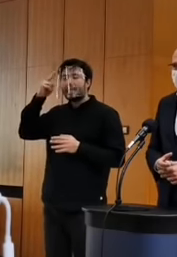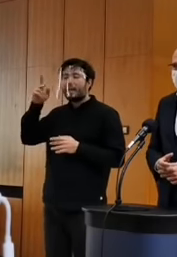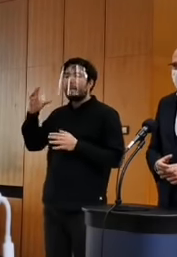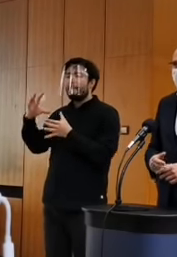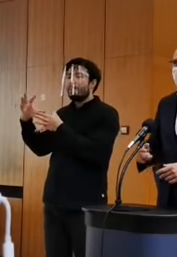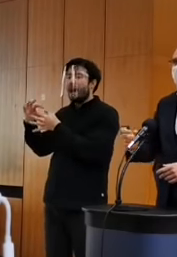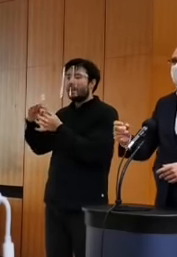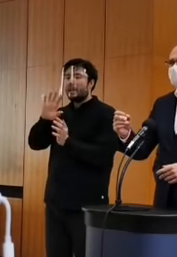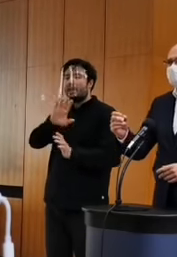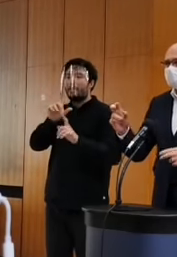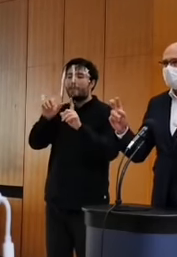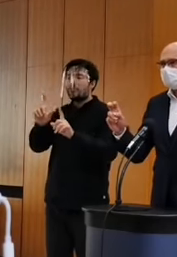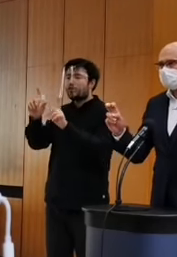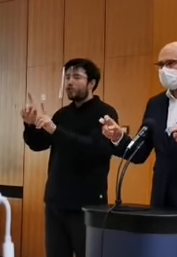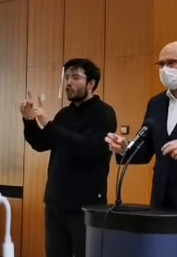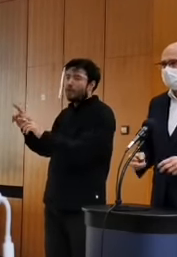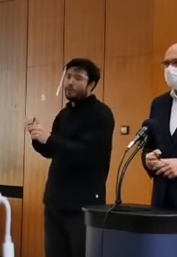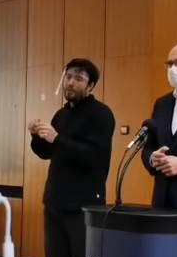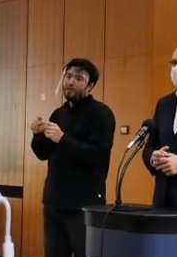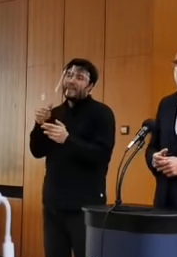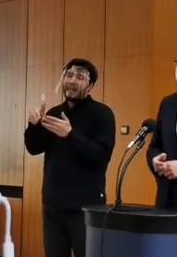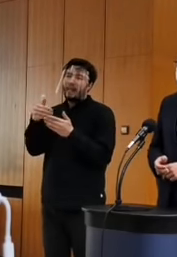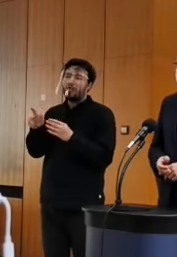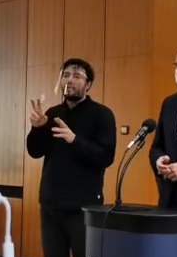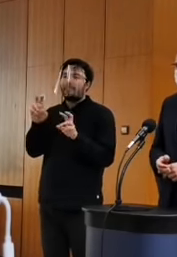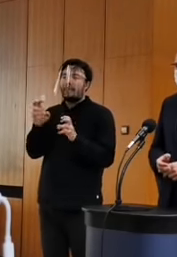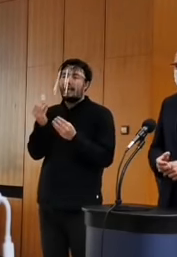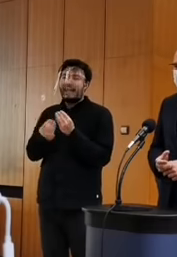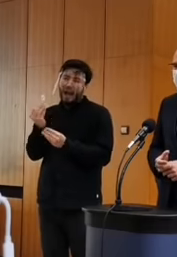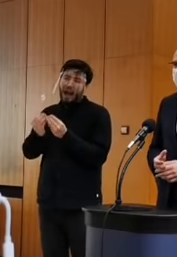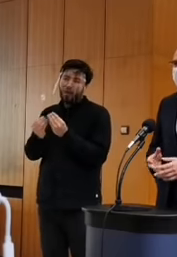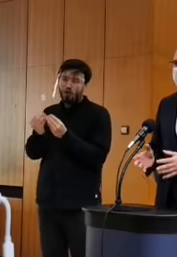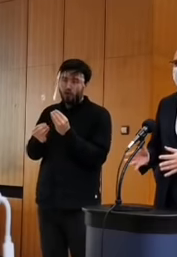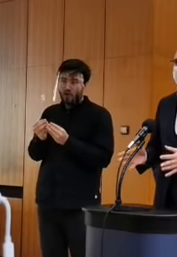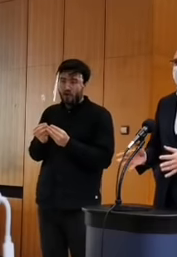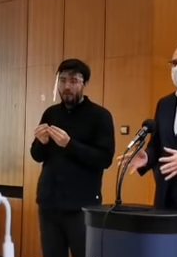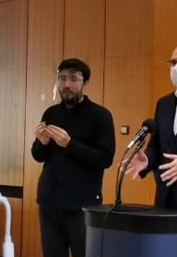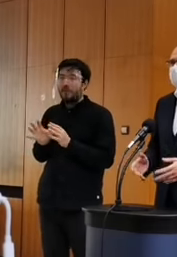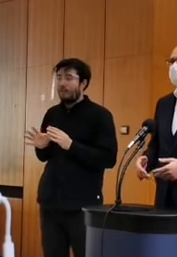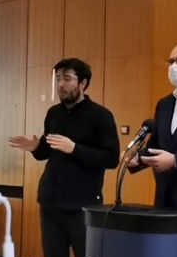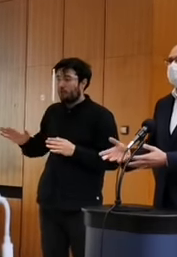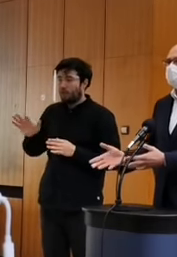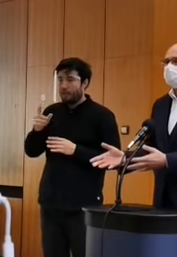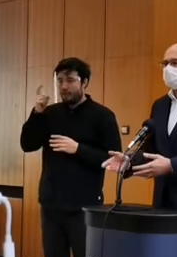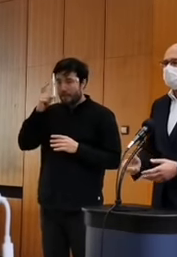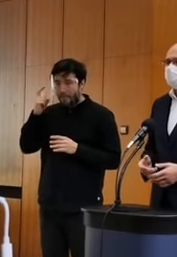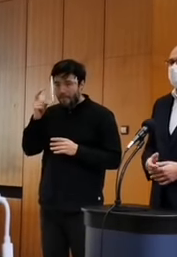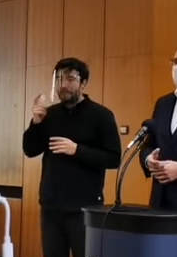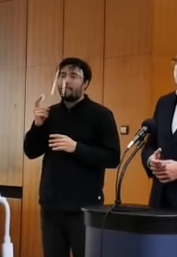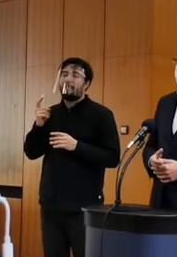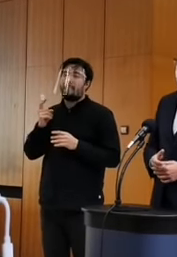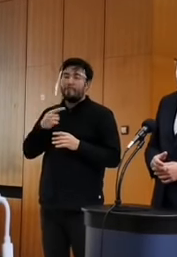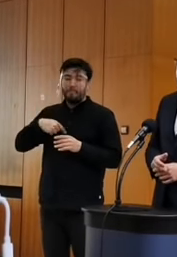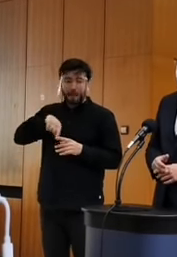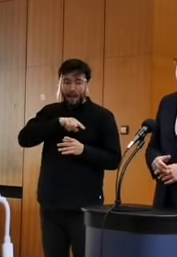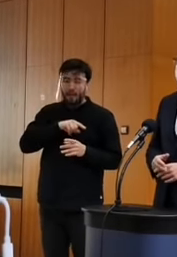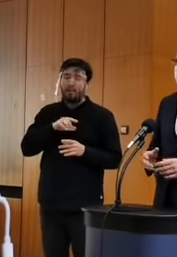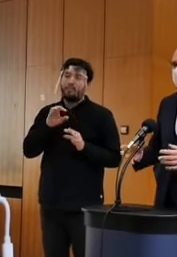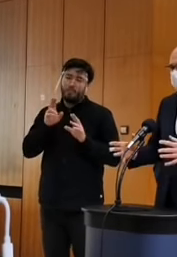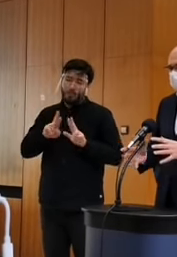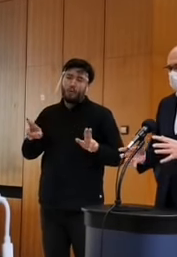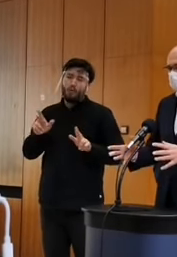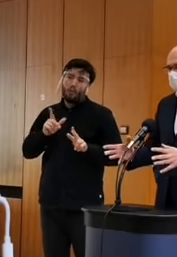našich partnerov, ale aj iných hráčov, ako som ich nazval. No a keď toto všetko budeme vedieť, tak potom môžeme sa